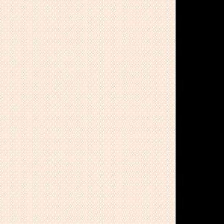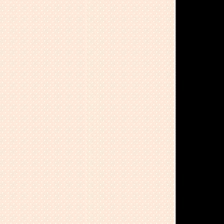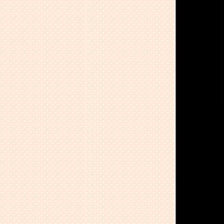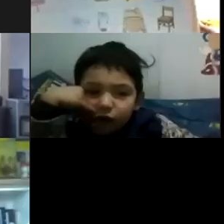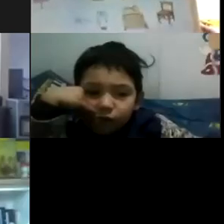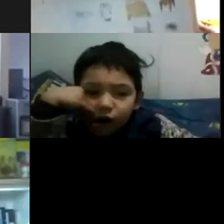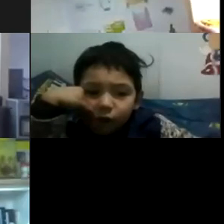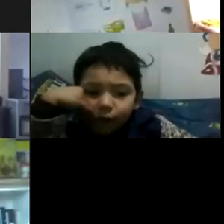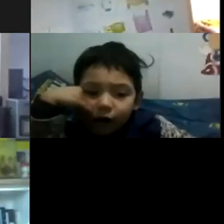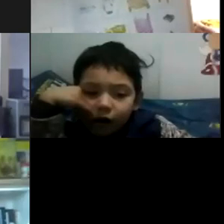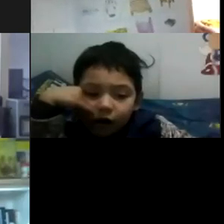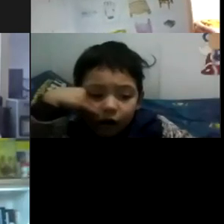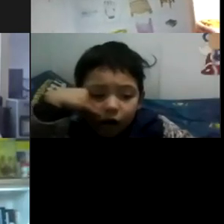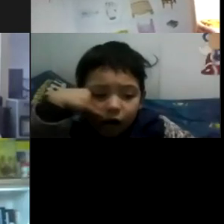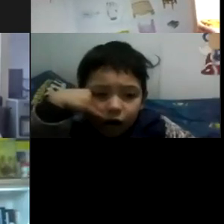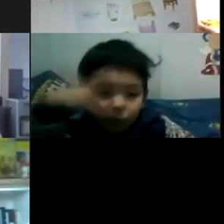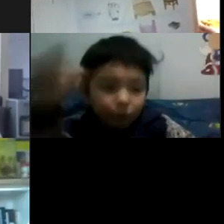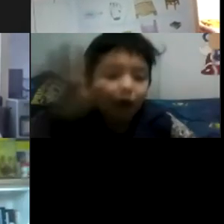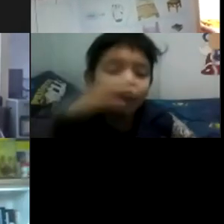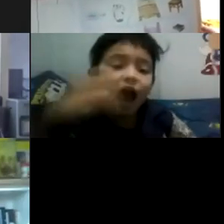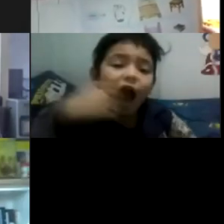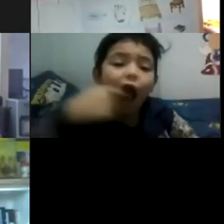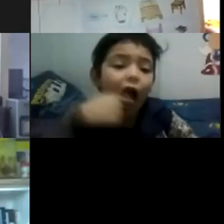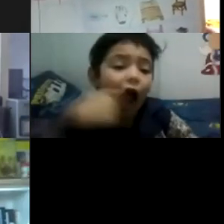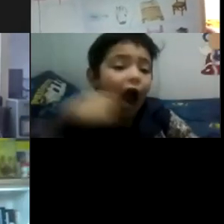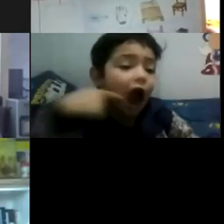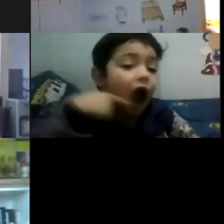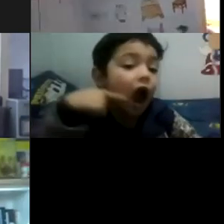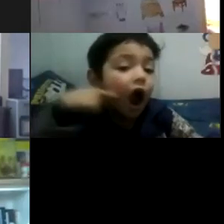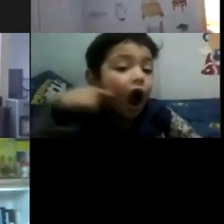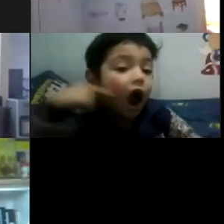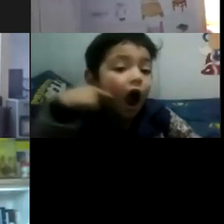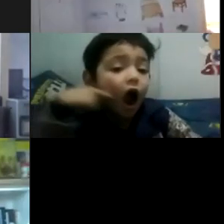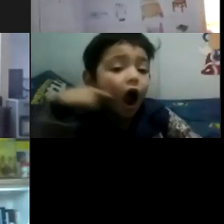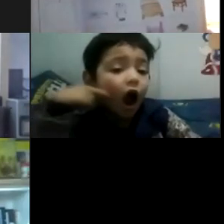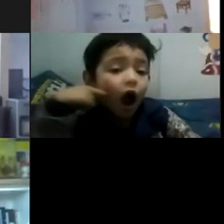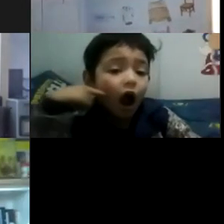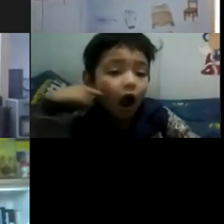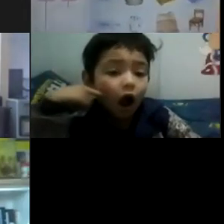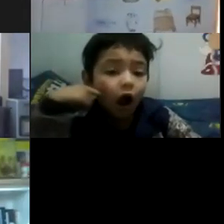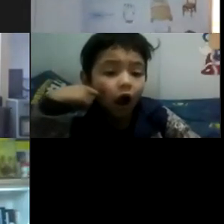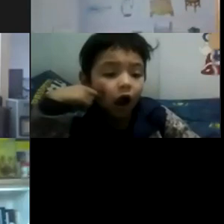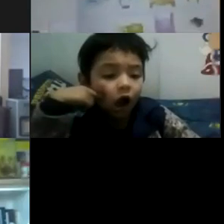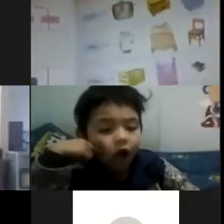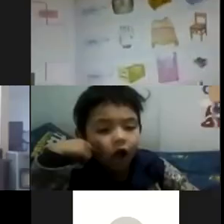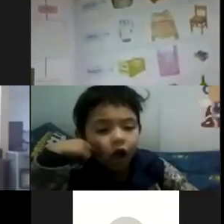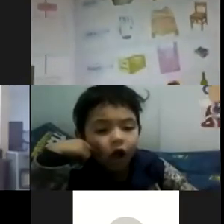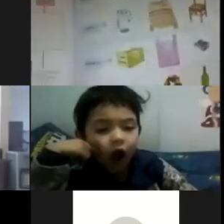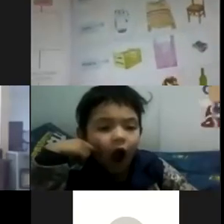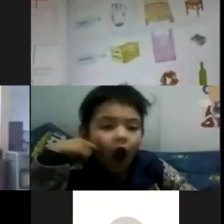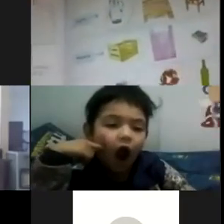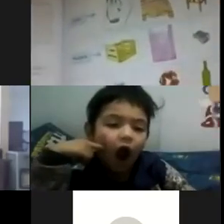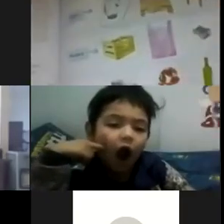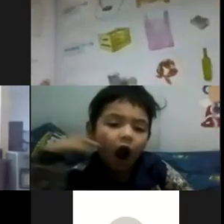Ahí está, ahí los veo a todos. Ahí veo al Agustín. Muy bien, Agustín, hizo la tarea. Varios sí la hicieron, ¿cierto?